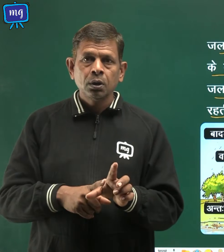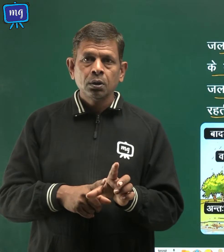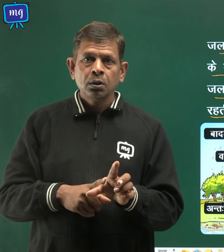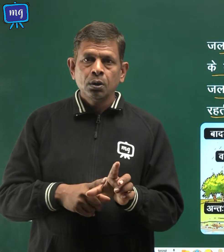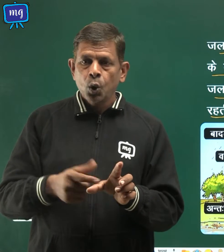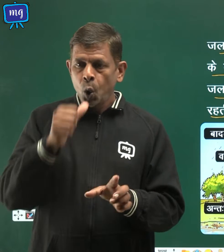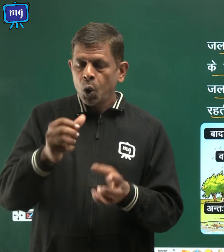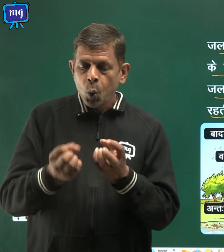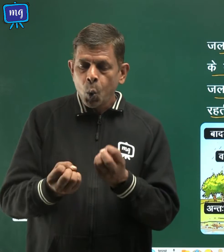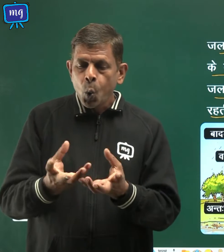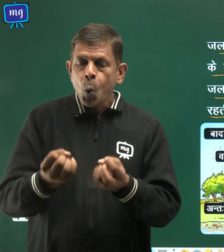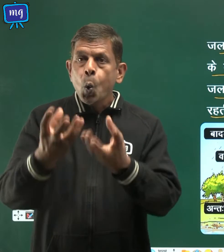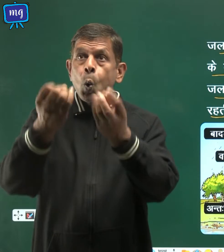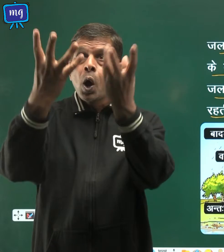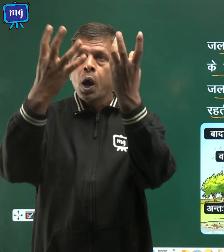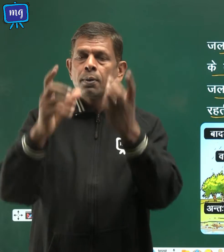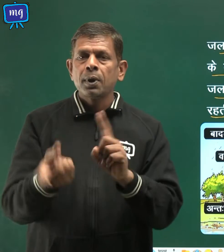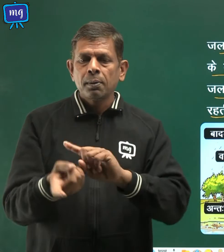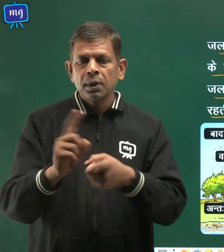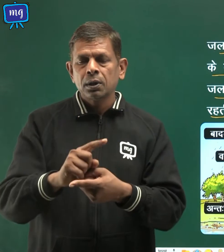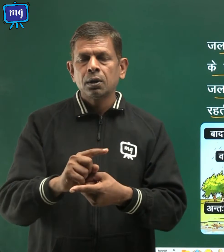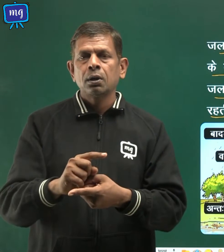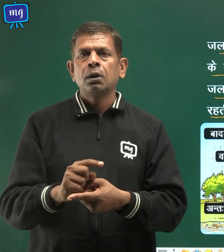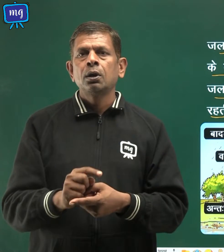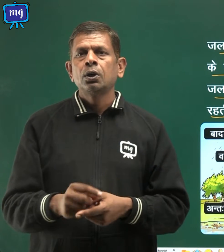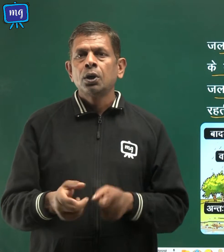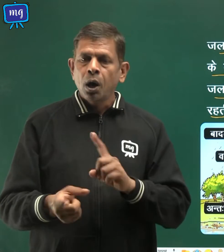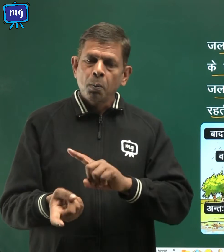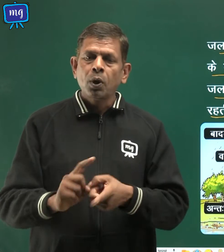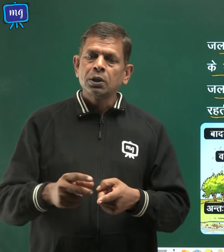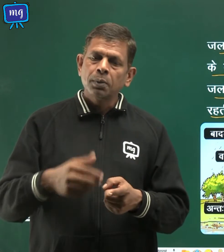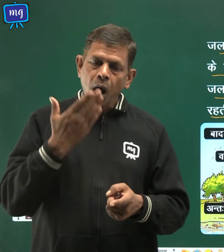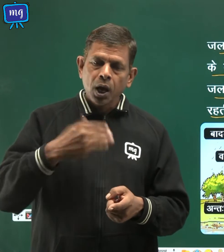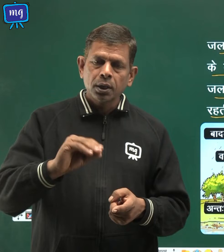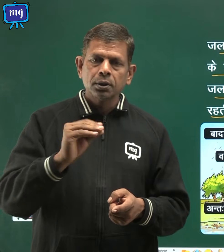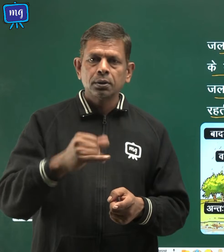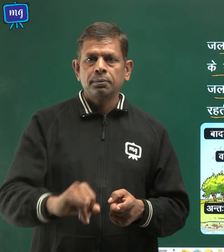वाष्प में बदलता है, जिसे वाष्पन कहते हैं।